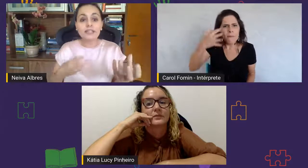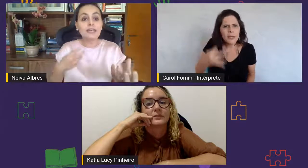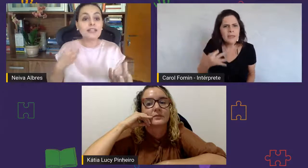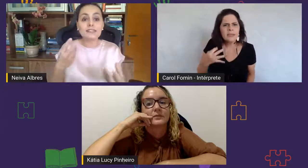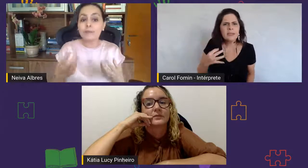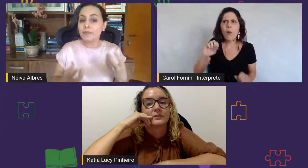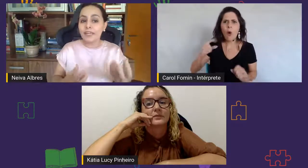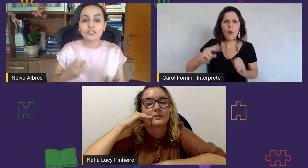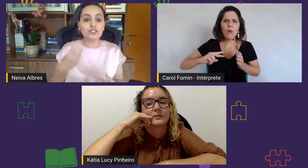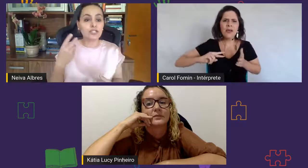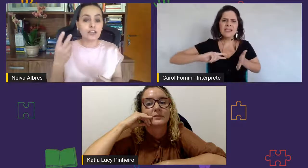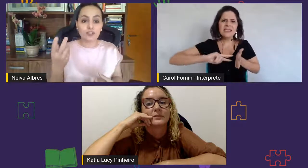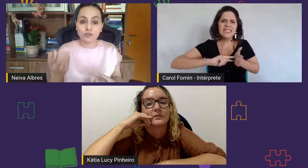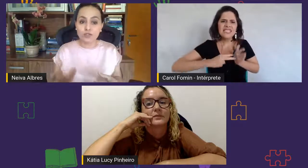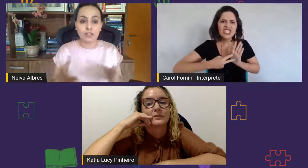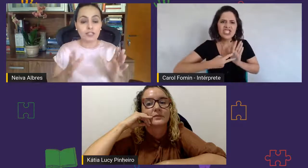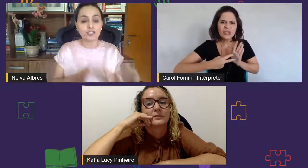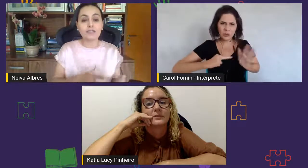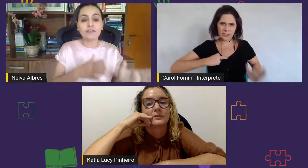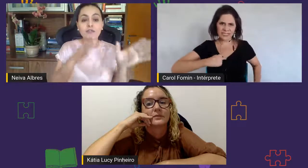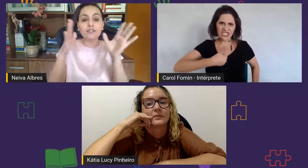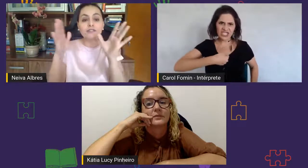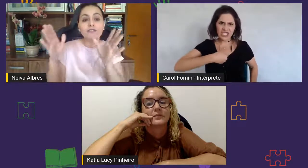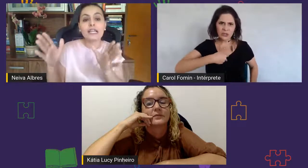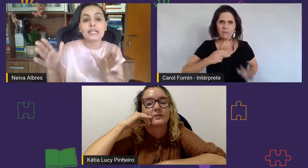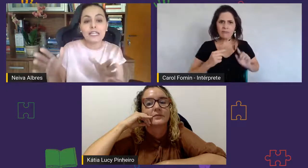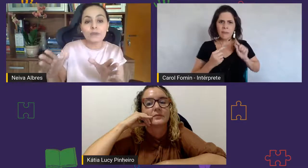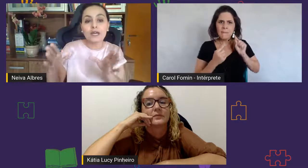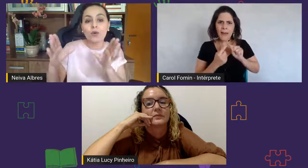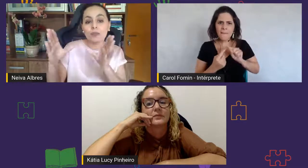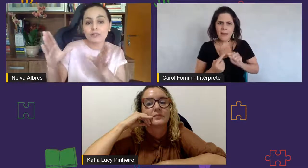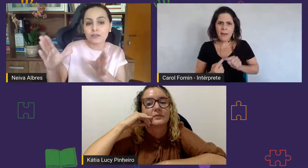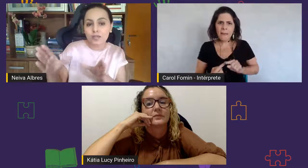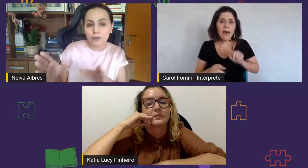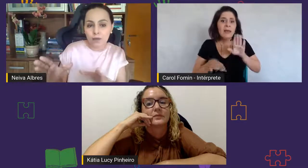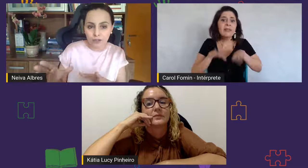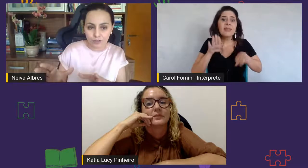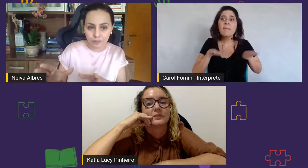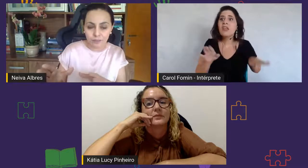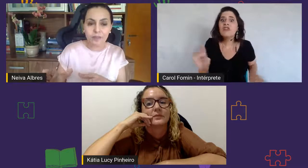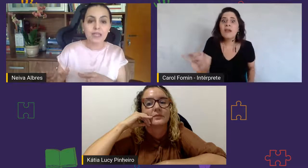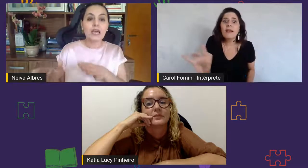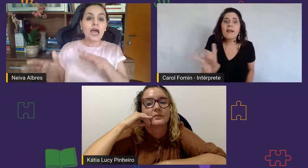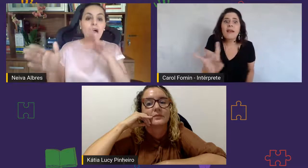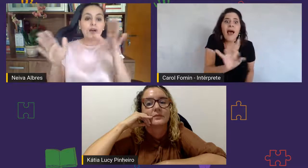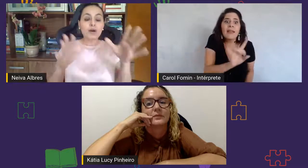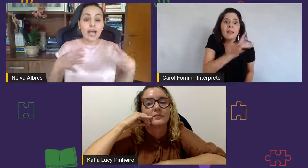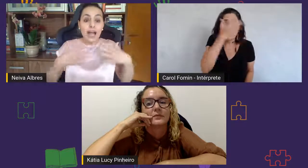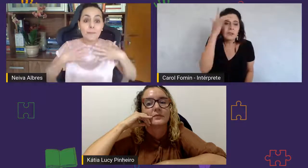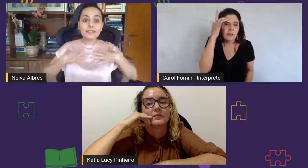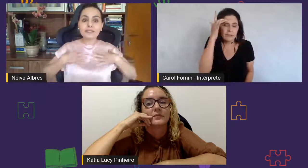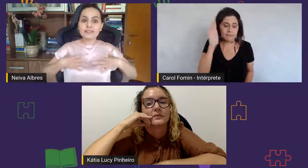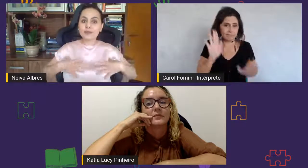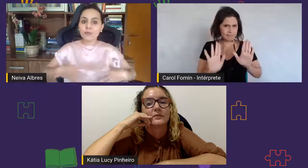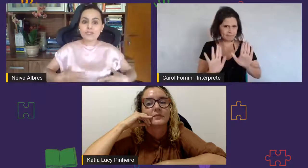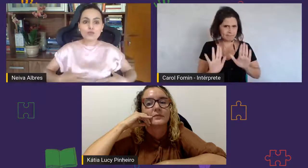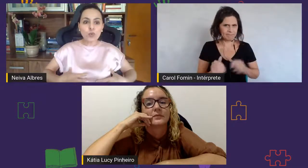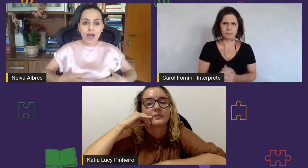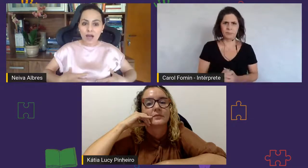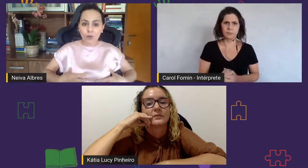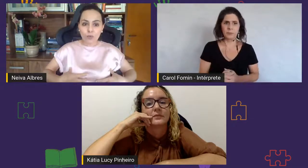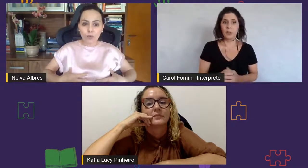sentidos, elas dependem de cada sujeito. Aqui a gente está falando no nível da língua e da compreensão da linguagem. Agora, a